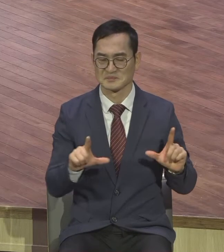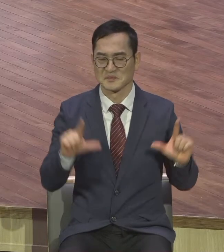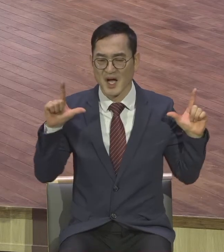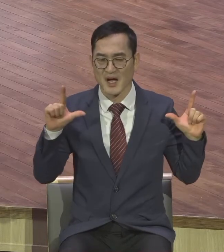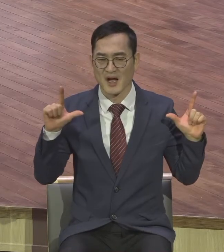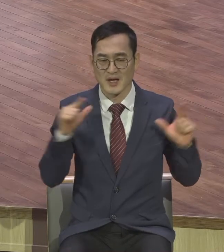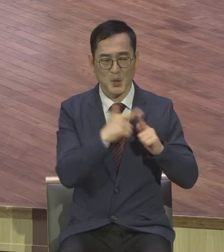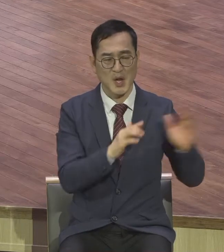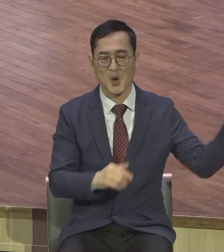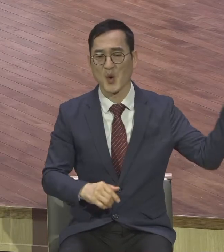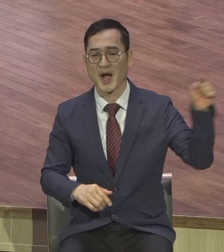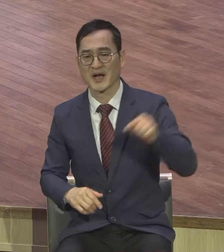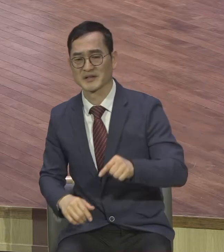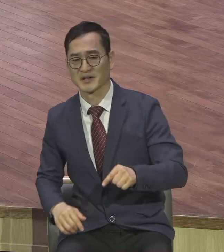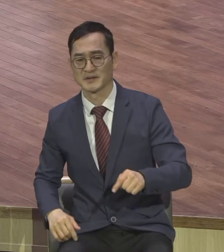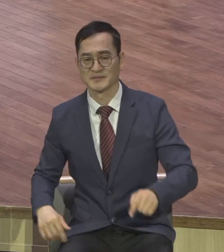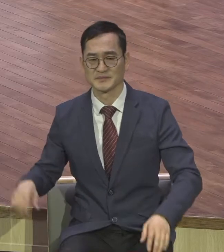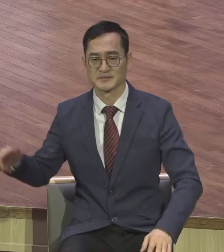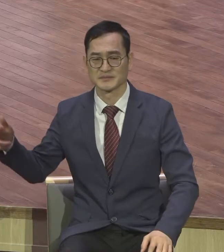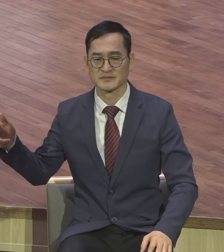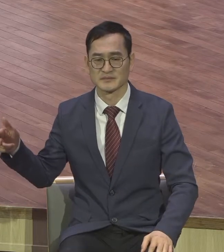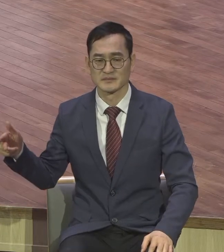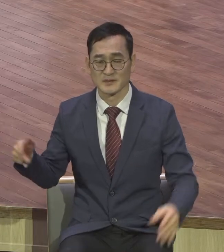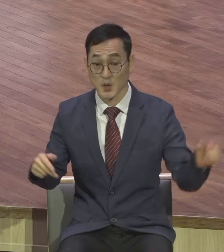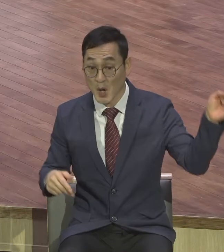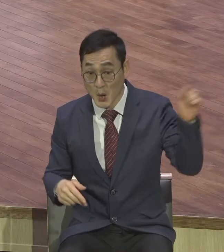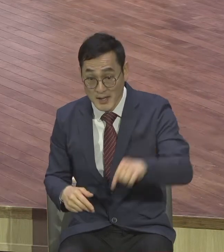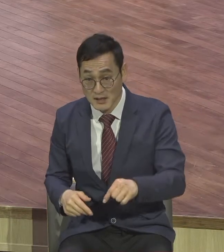성공하므로 교회와 주차장 관리하는 겁니다